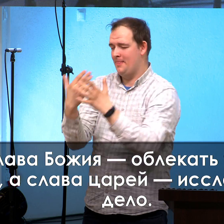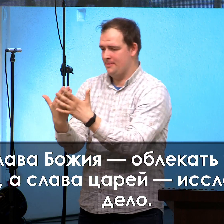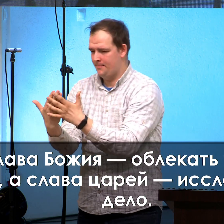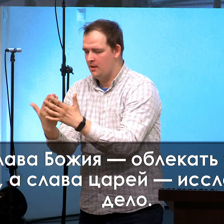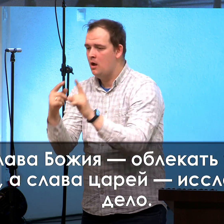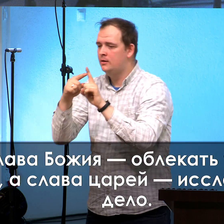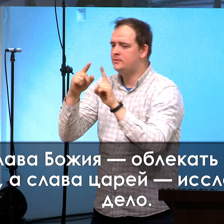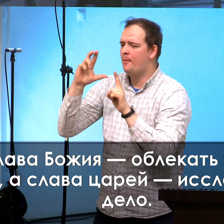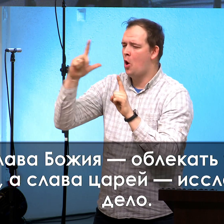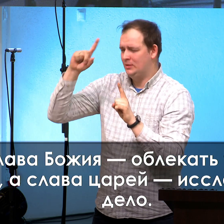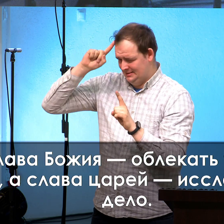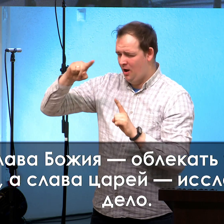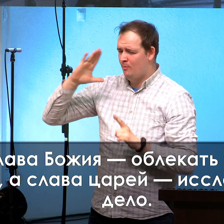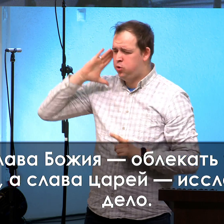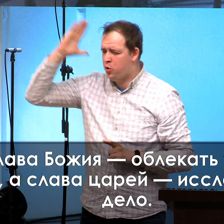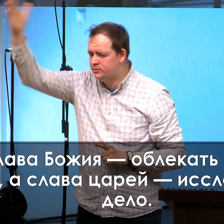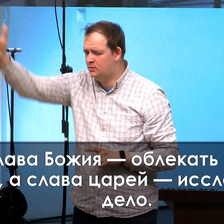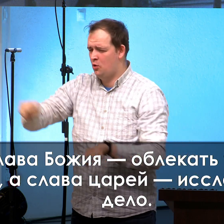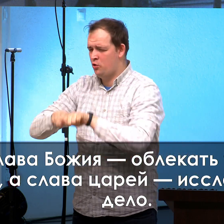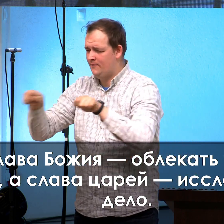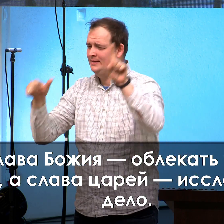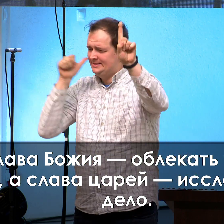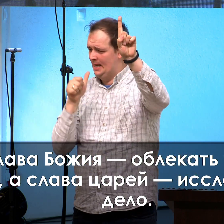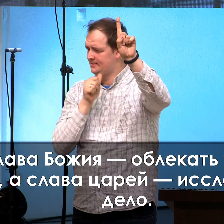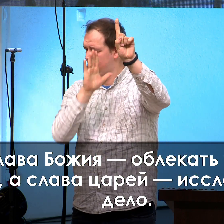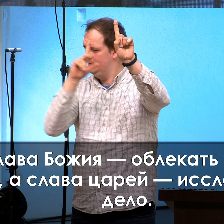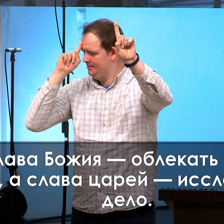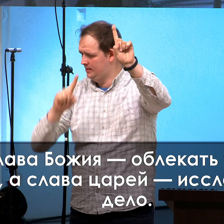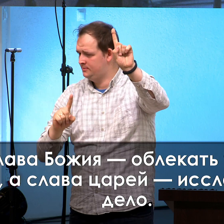Это вот пример такой. Бог знает будущность.